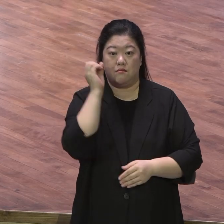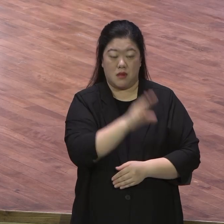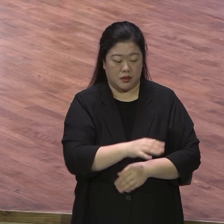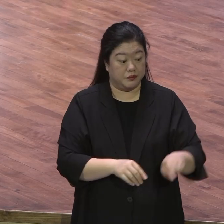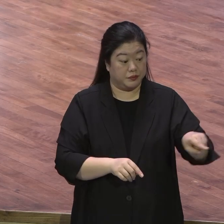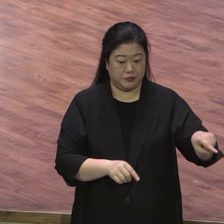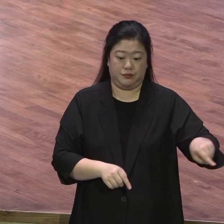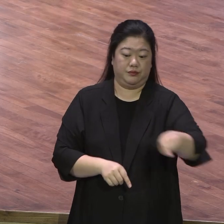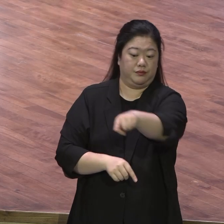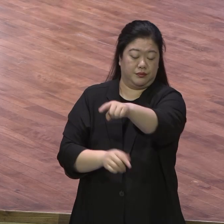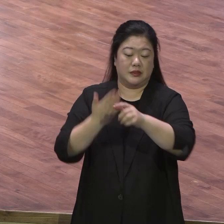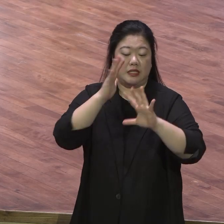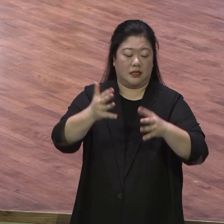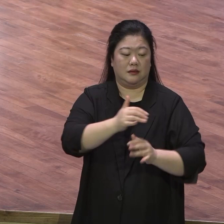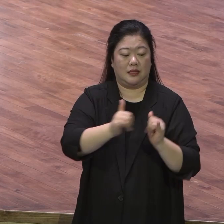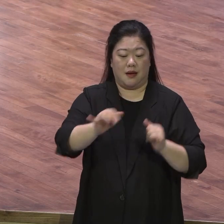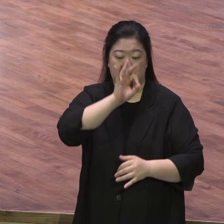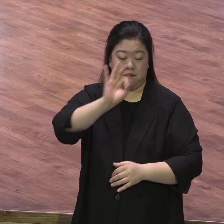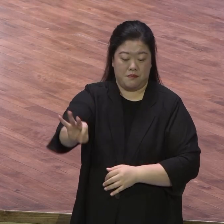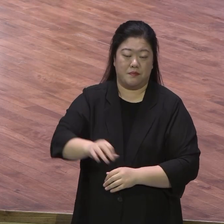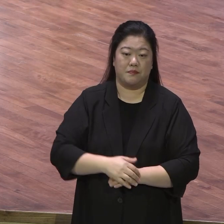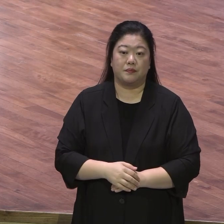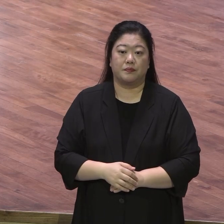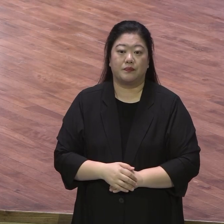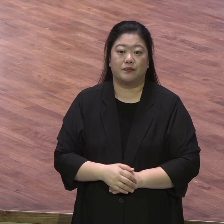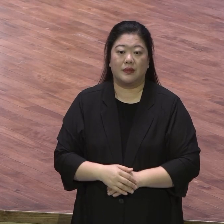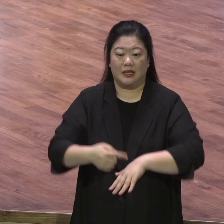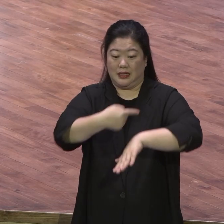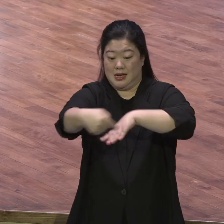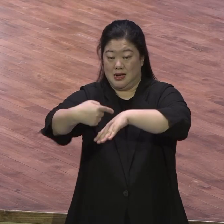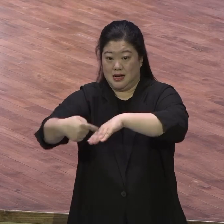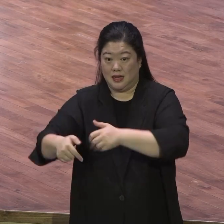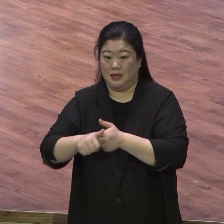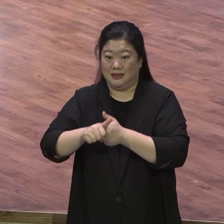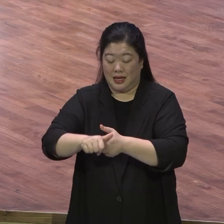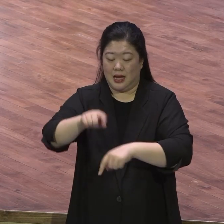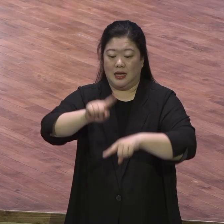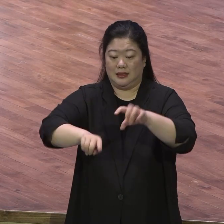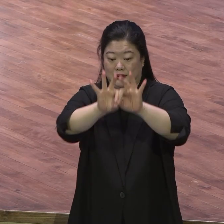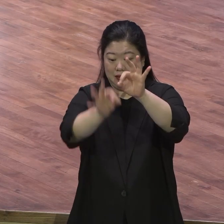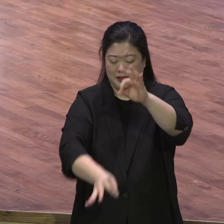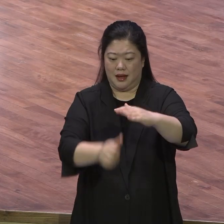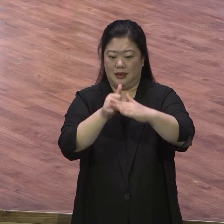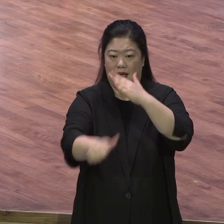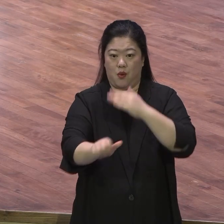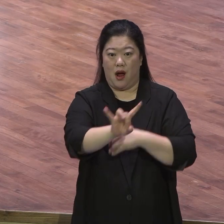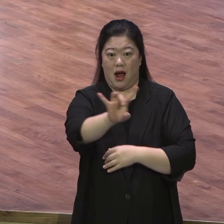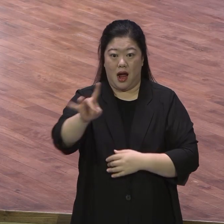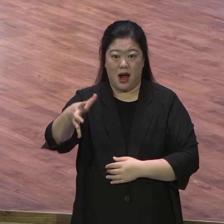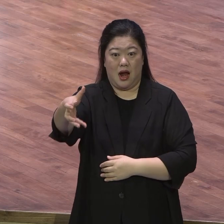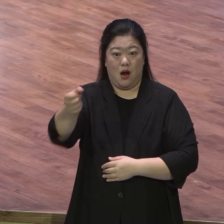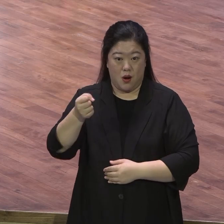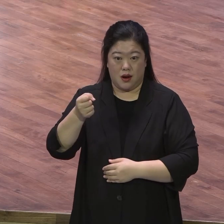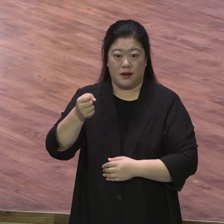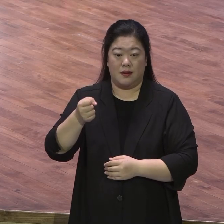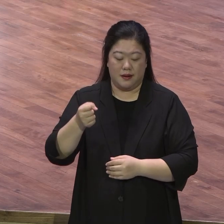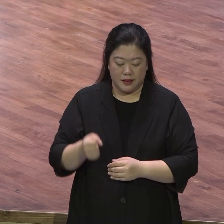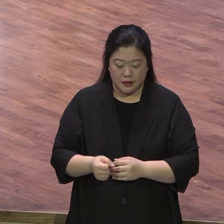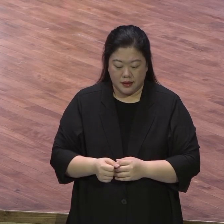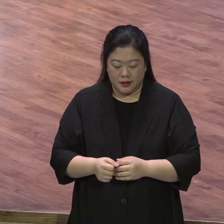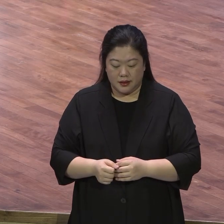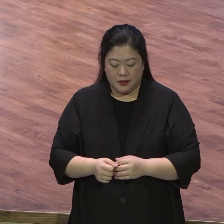자손에게 말하여 그들 중에서 각 조상의 가문을 따라 지팡이 하나씩을 취하되 곧 그들의 조상의 가문대로 그의 모든